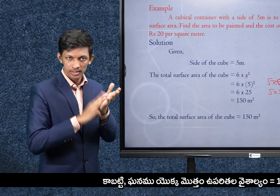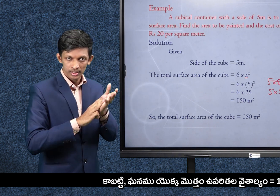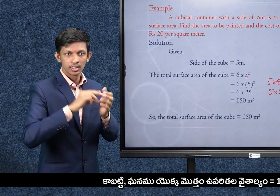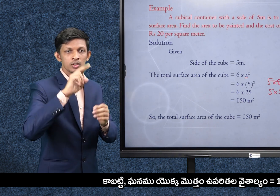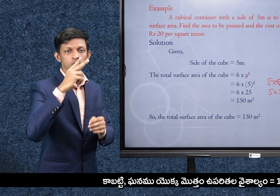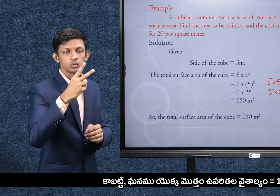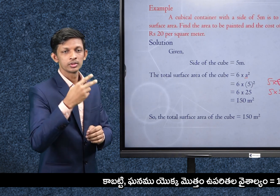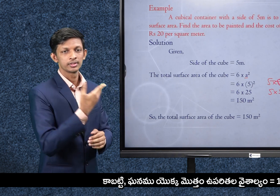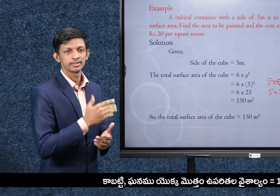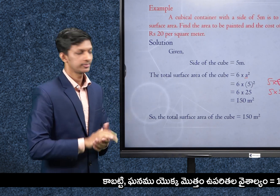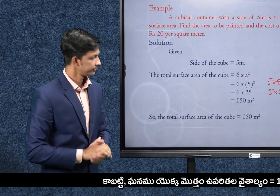మీటర్లు.